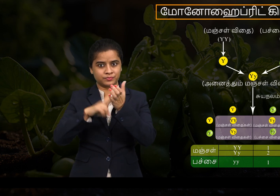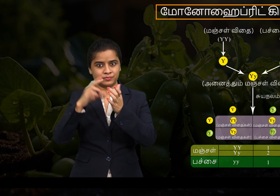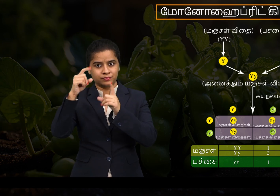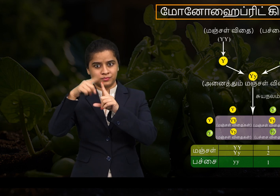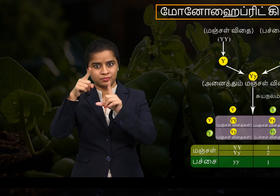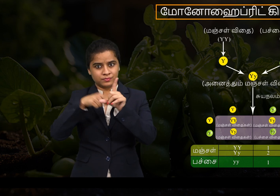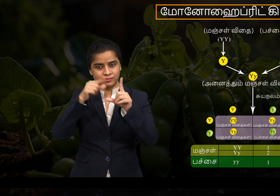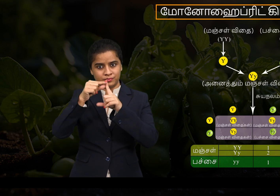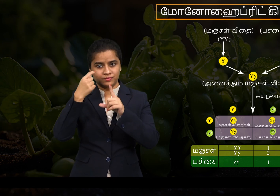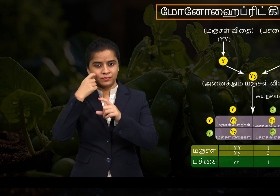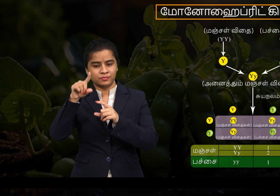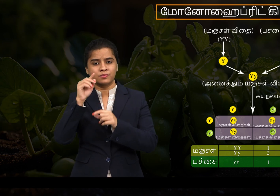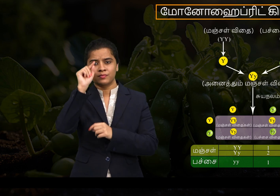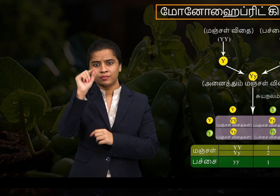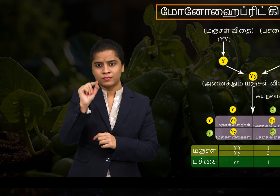விகிதம்